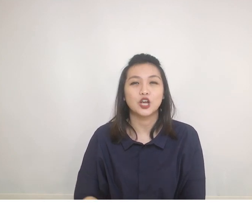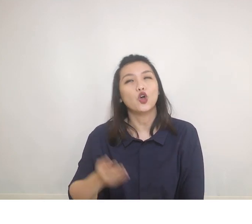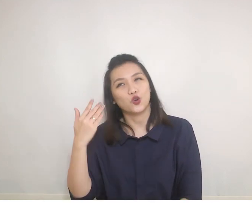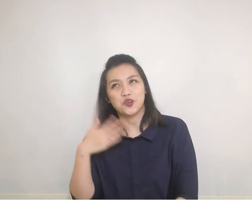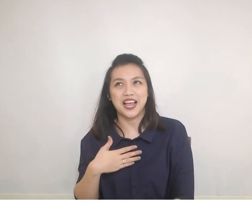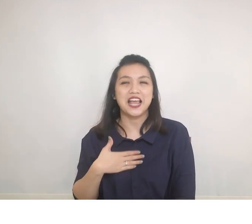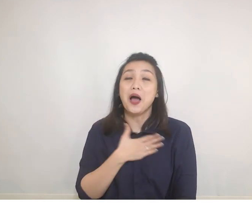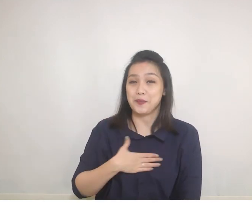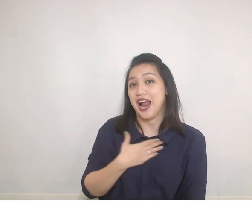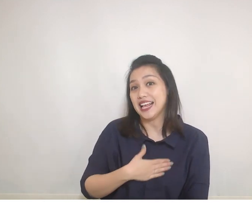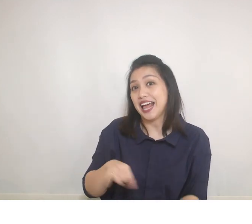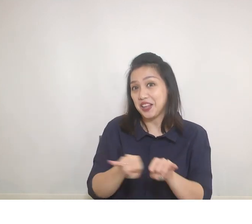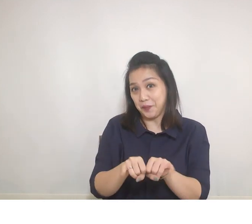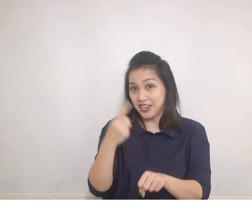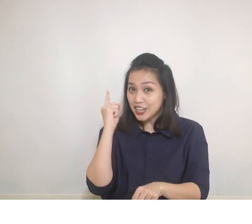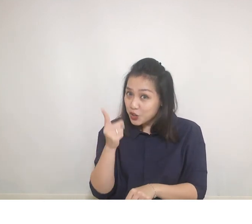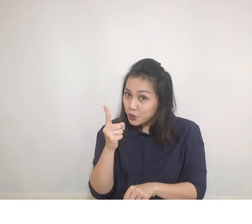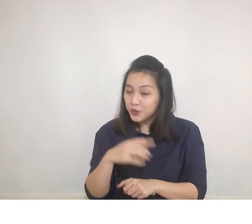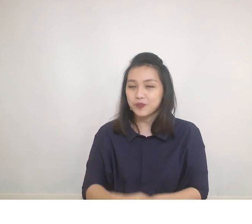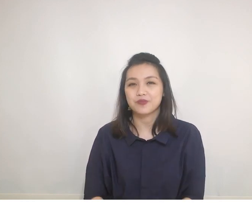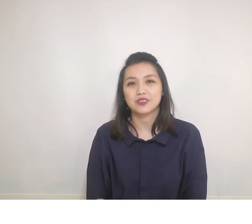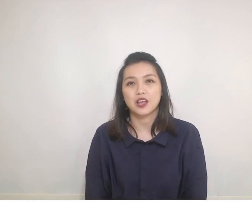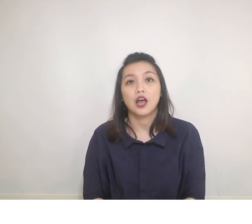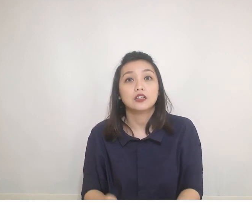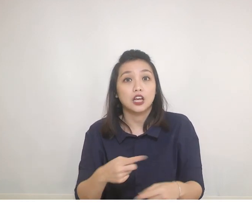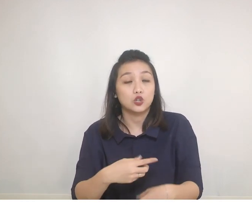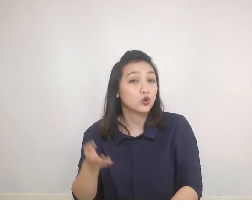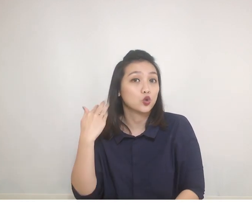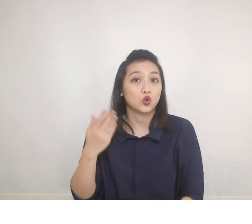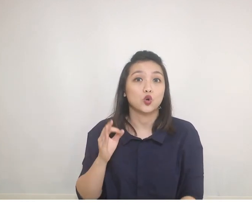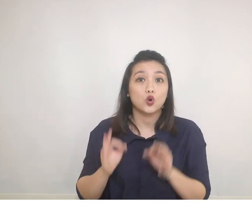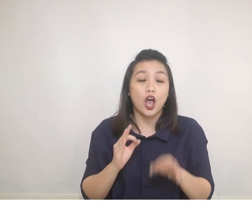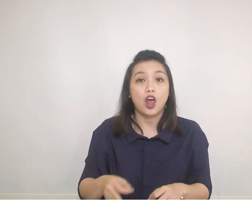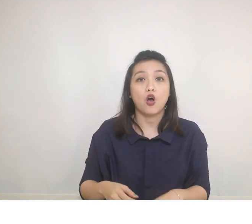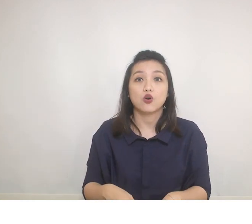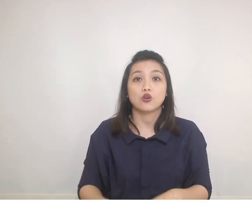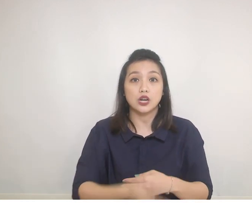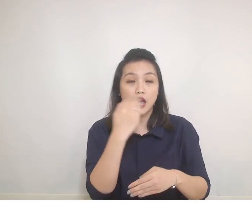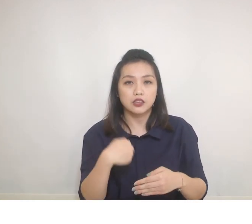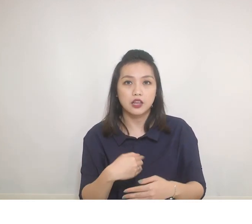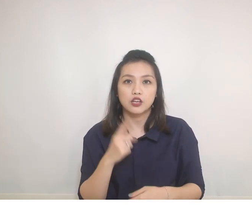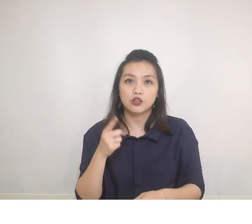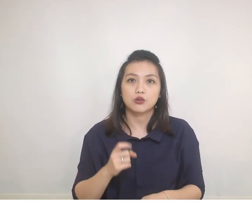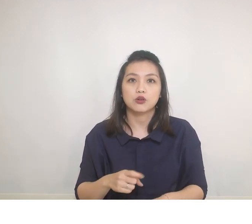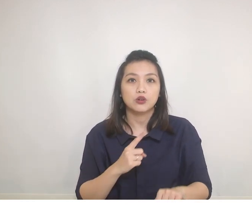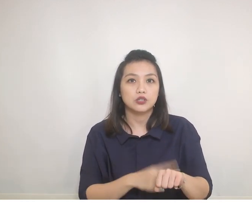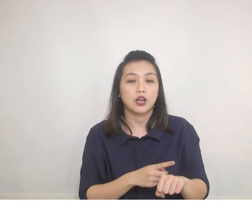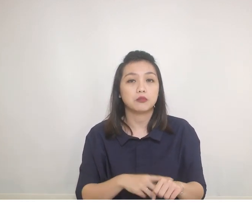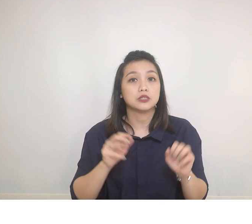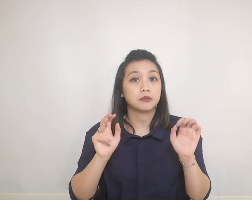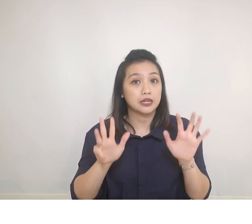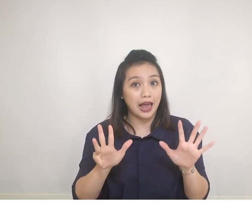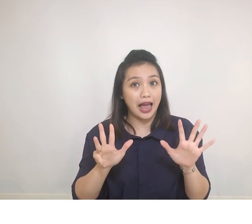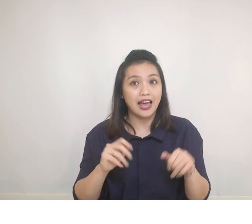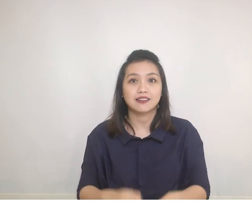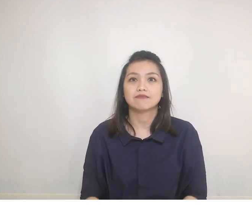Dan saya merasa di CG ini tidak ada manfaatnya bagi saya, tidak ada untungnya bagi saya. satu titik ketika saya berubah itu ketika